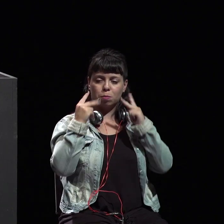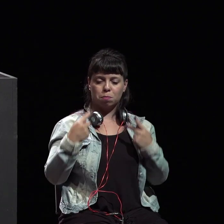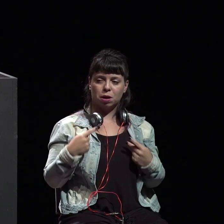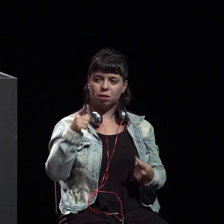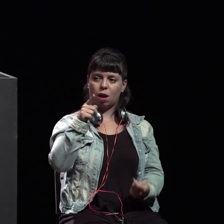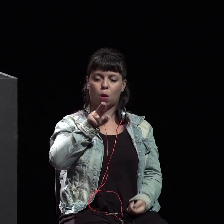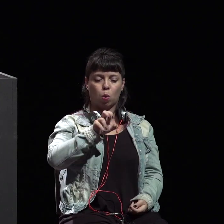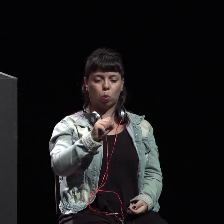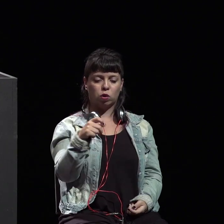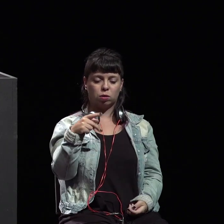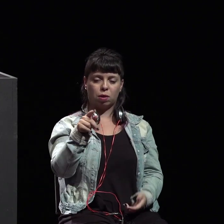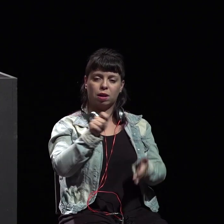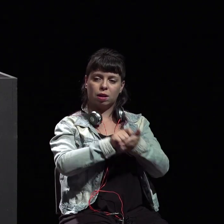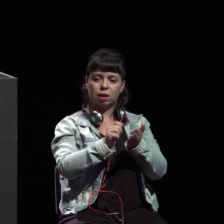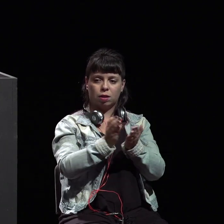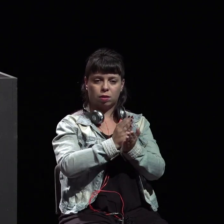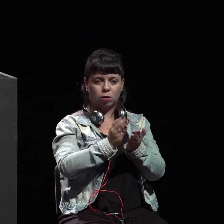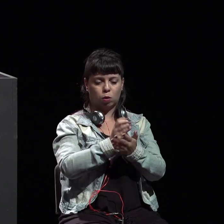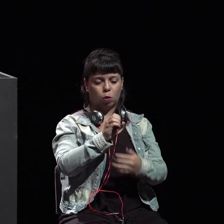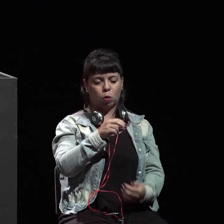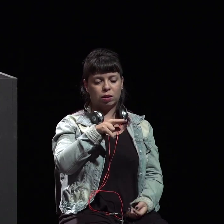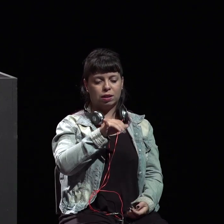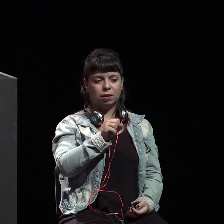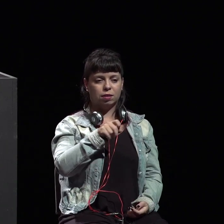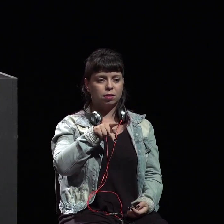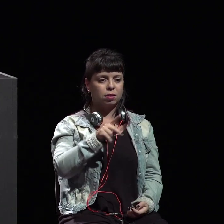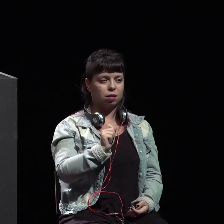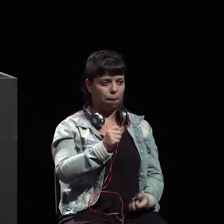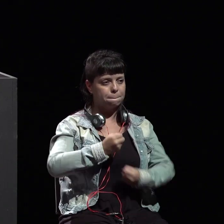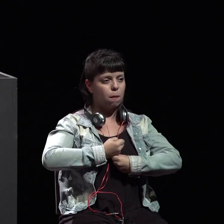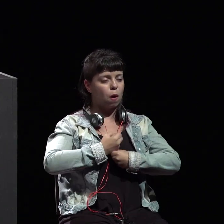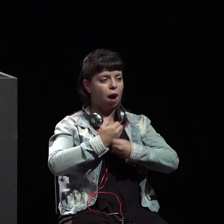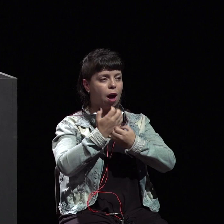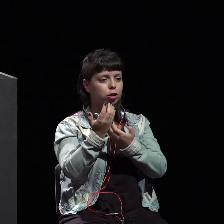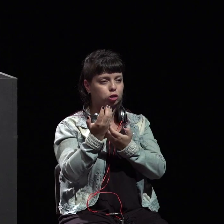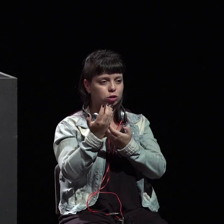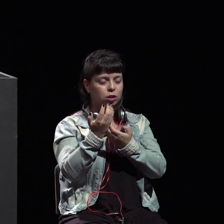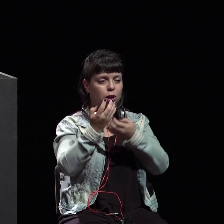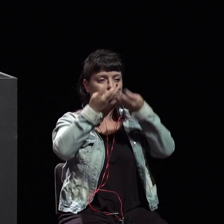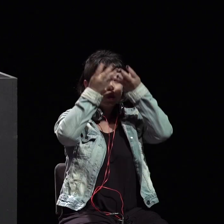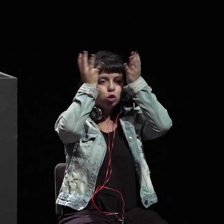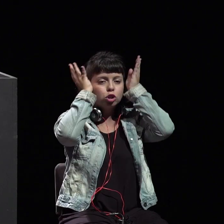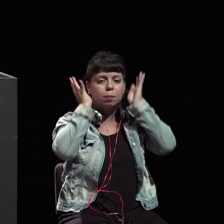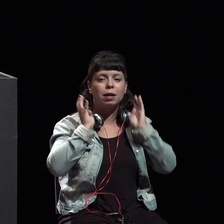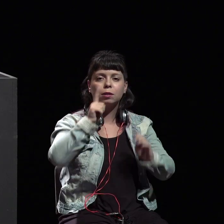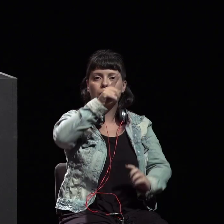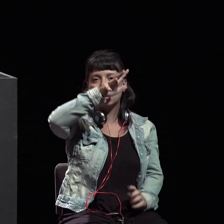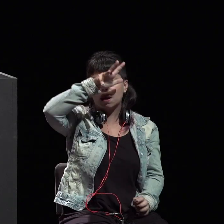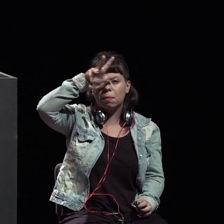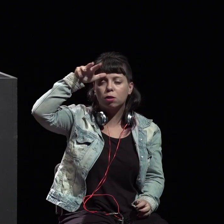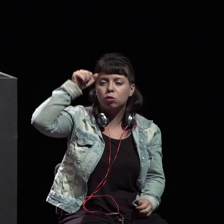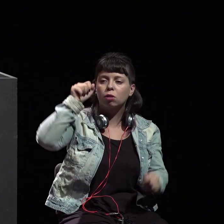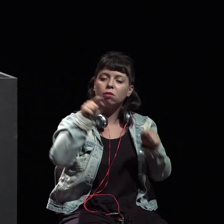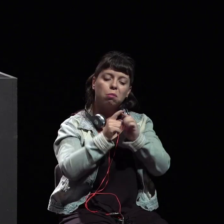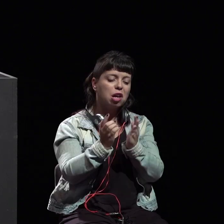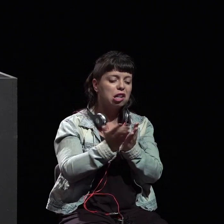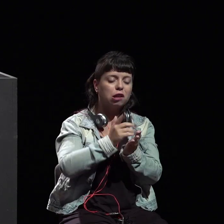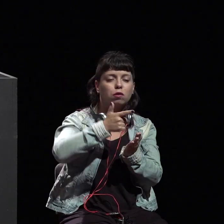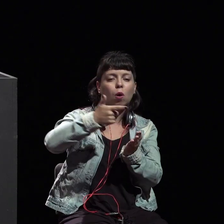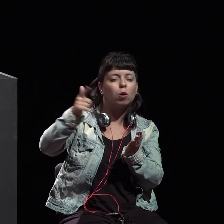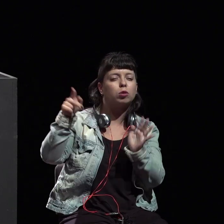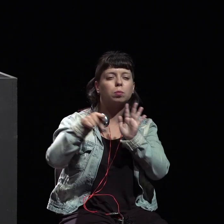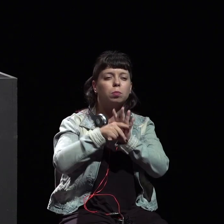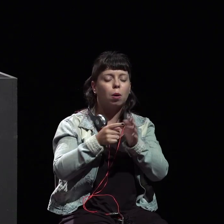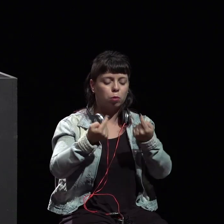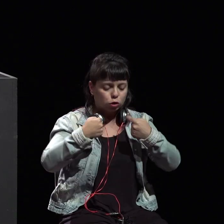autor de Onisca, Poética do Xamanismo na Amazônia, além de outros livros e artigos dedicados à etnologia indígena e às